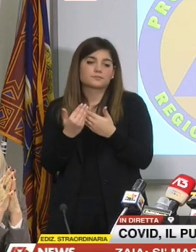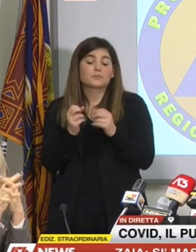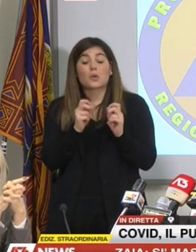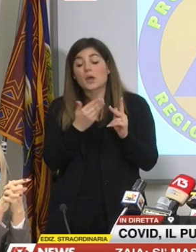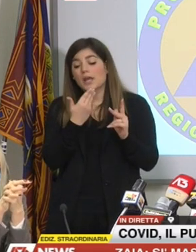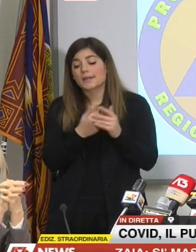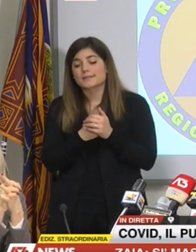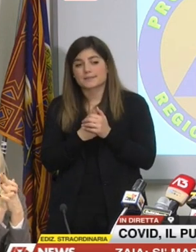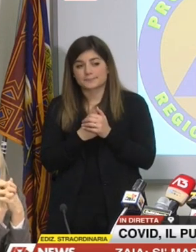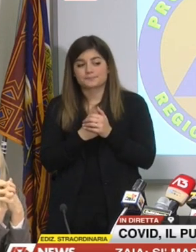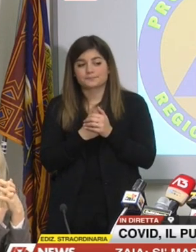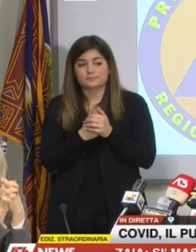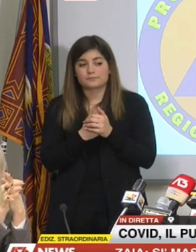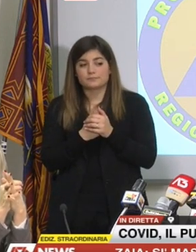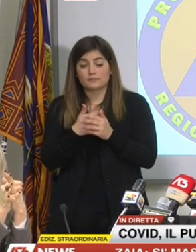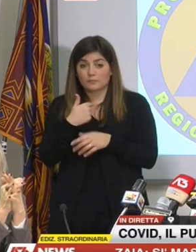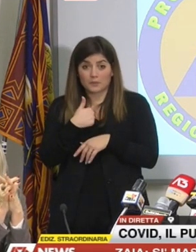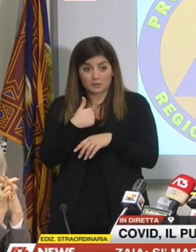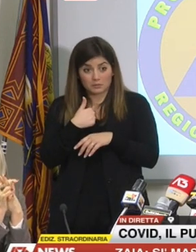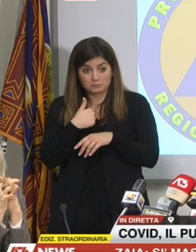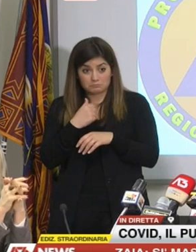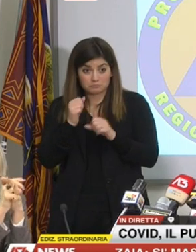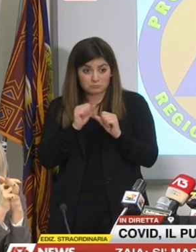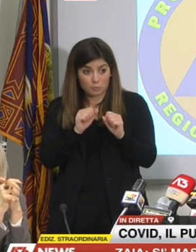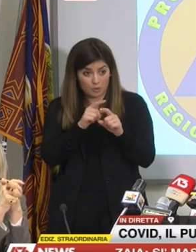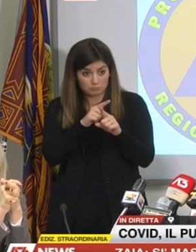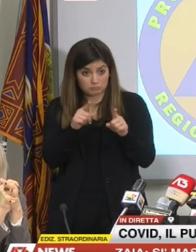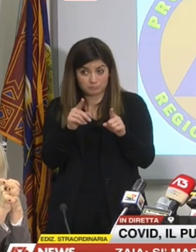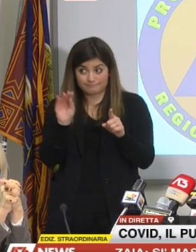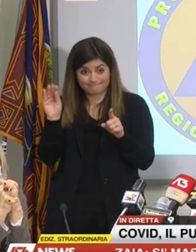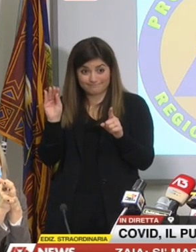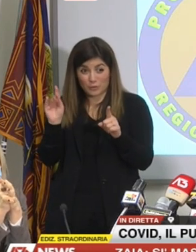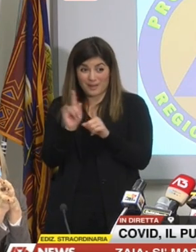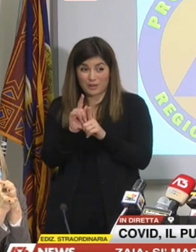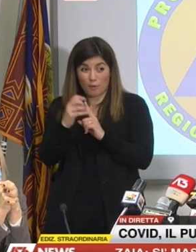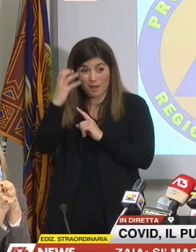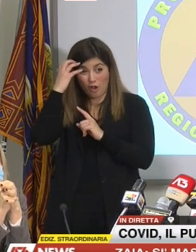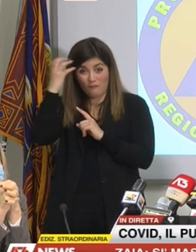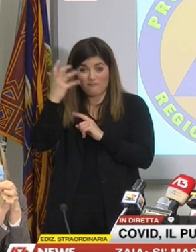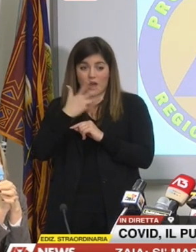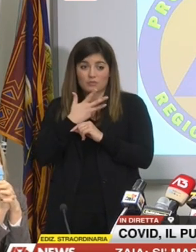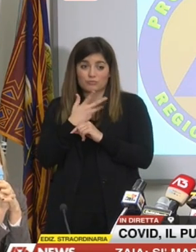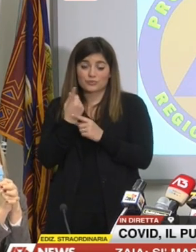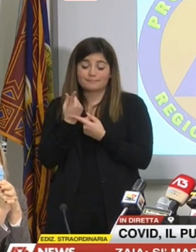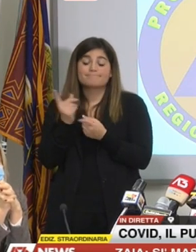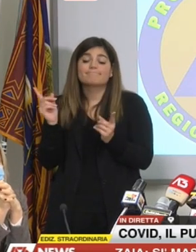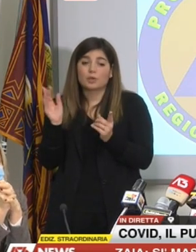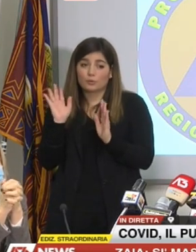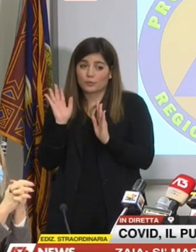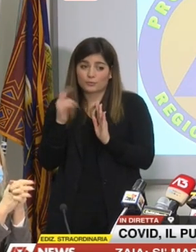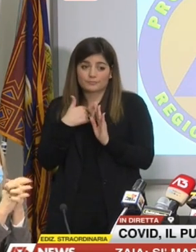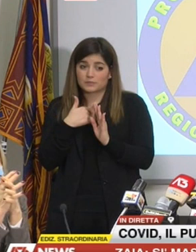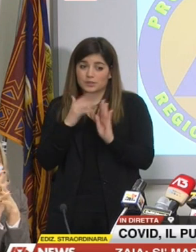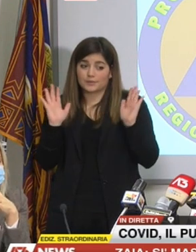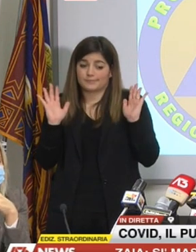Poi sapete, per essere più precisi, dovreste parlare con gli esponenti del governo di questi temi, cioè, certo. Oggettivamente. Io non è che sono nella stanza di